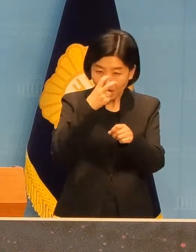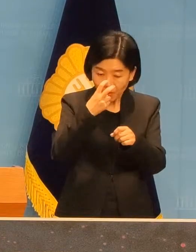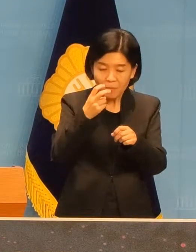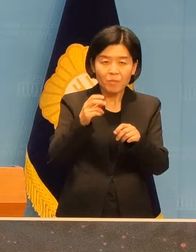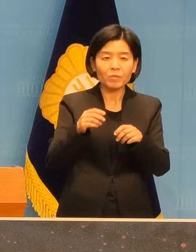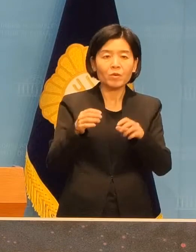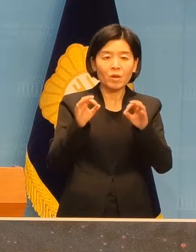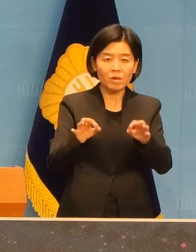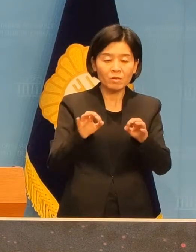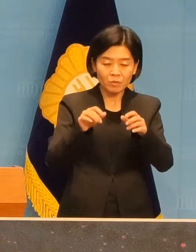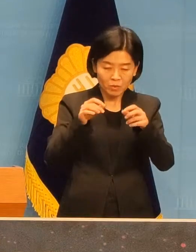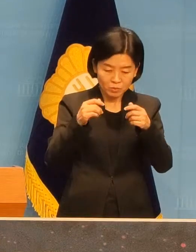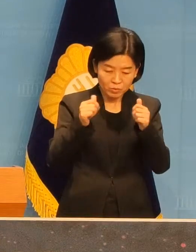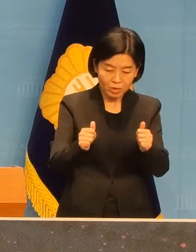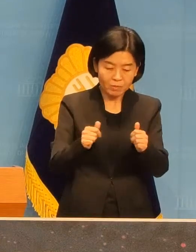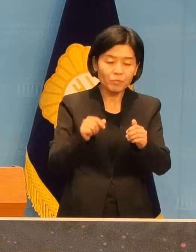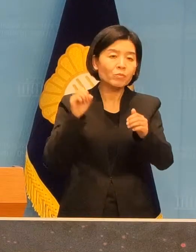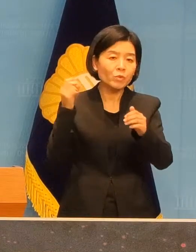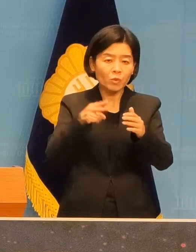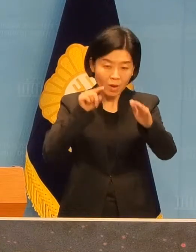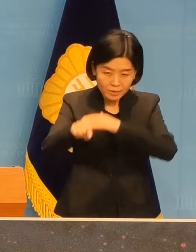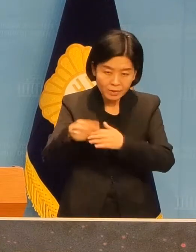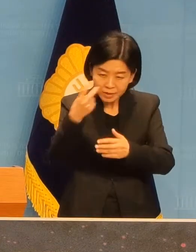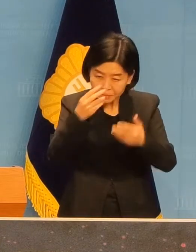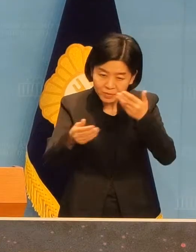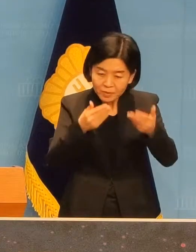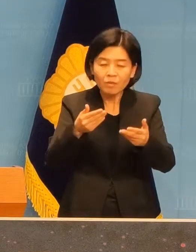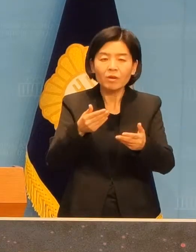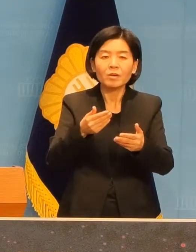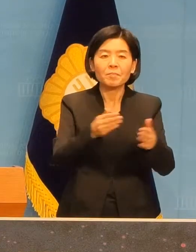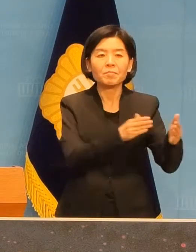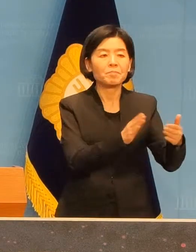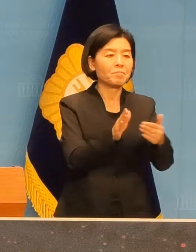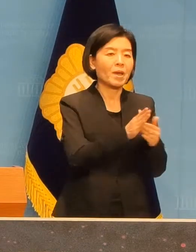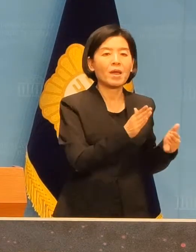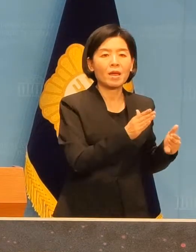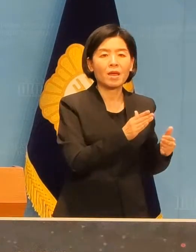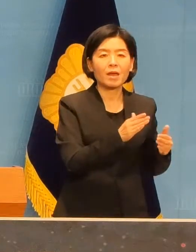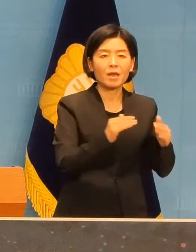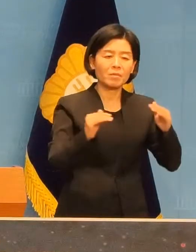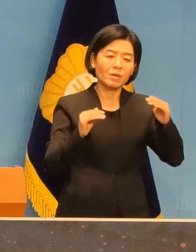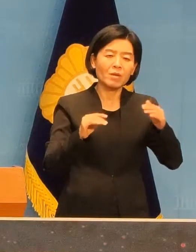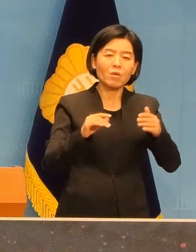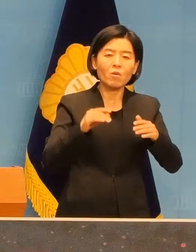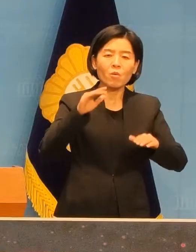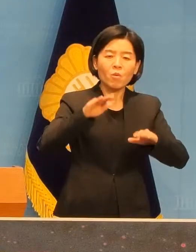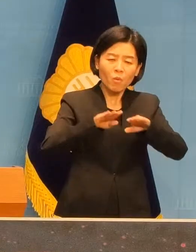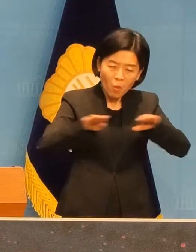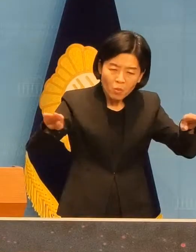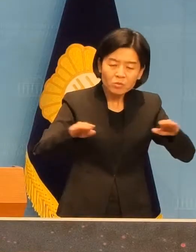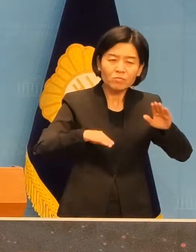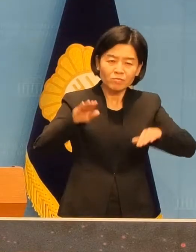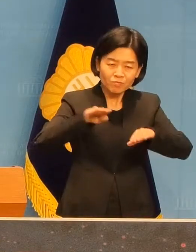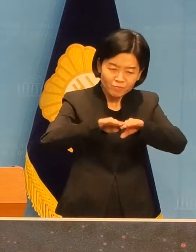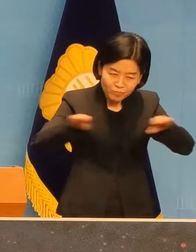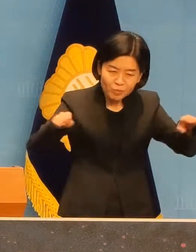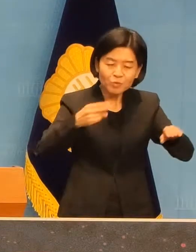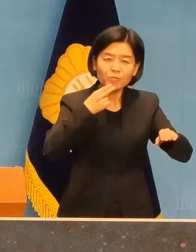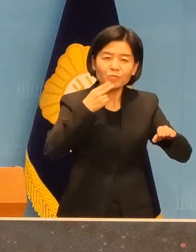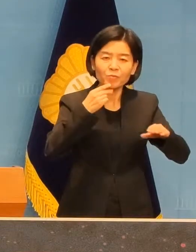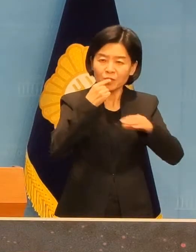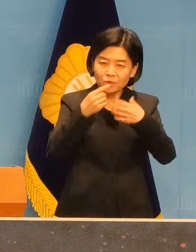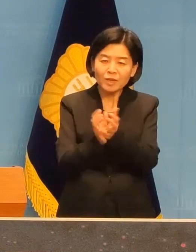부결되었습니다. 한마디로 매우 편향적이고 매우 불공정한 그리고 민주당을 위한 민주당에